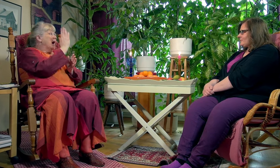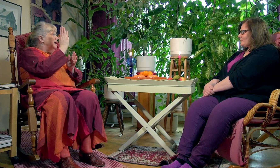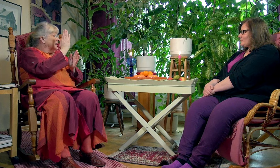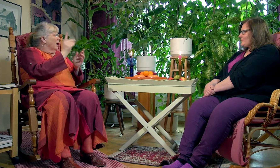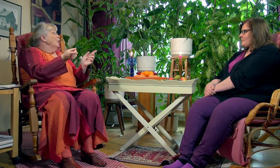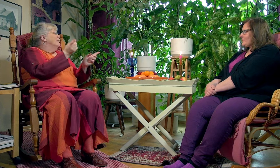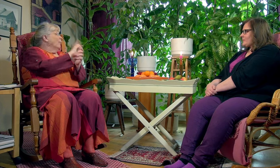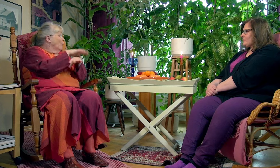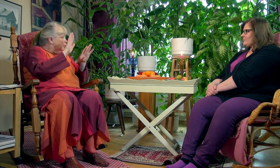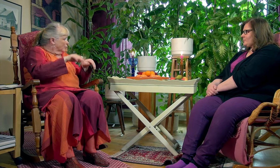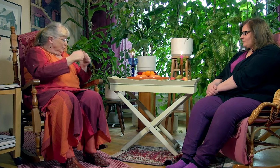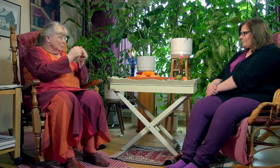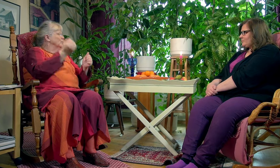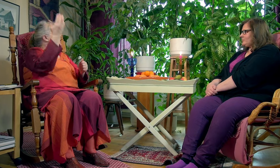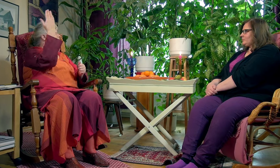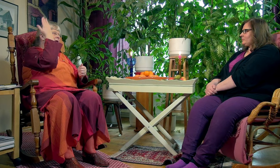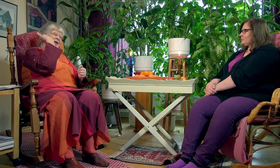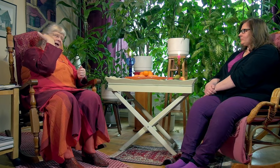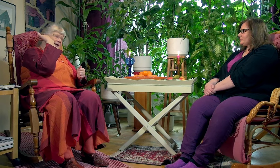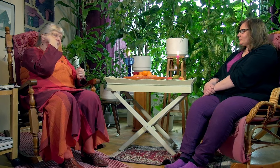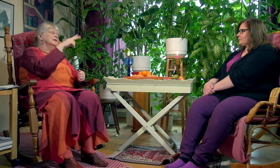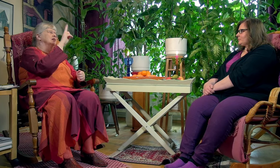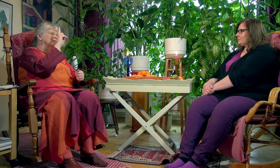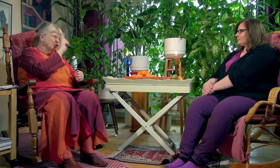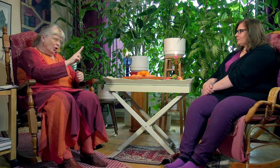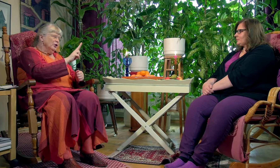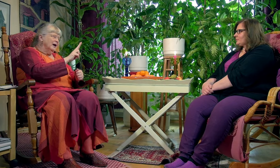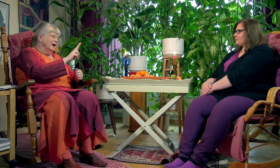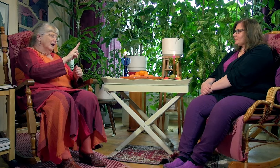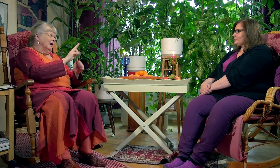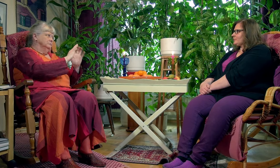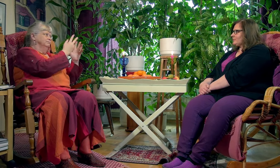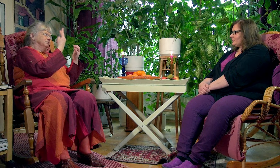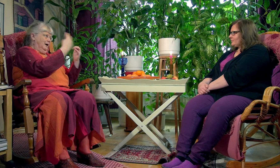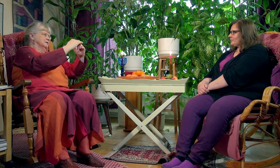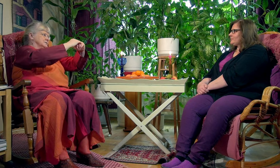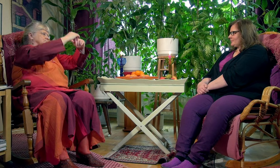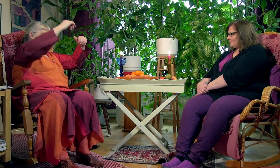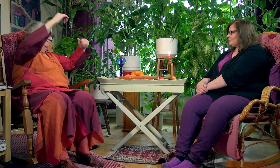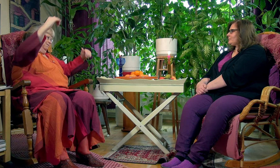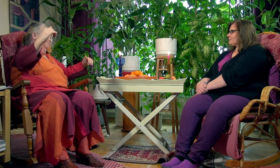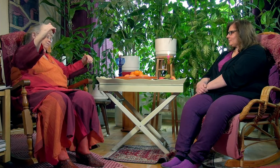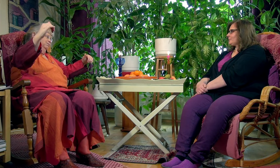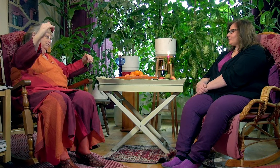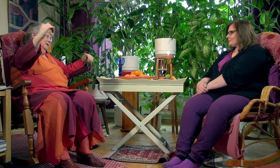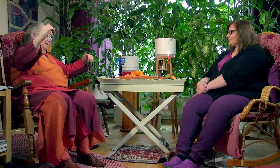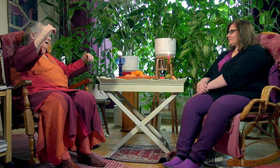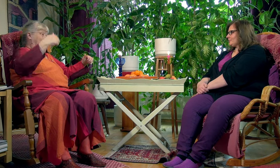kaksikielisiä. Ja aika on muuttunut myös, mutta ennen oli todella siis, oli kuin kaksi aivan